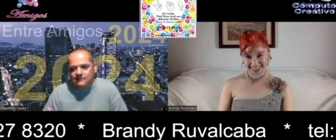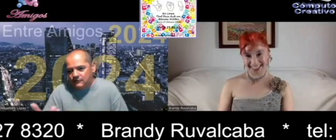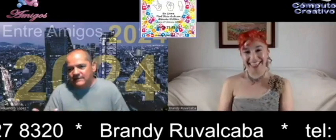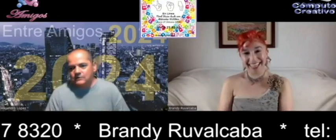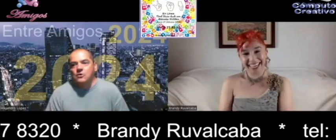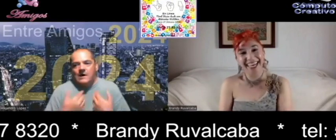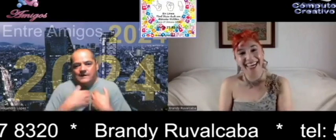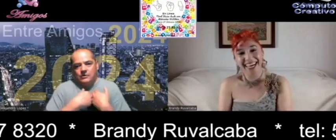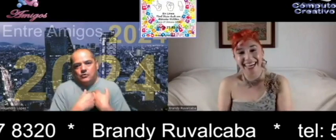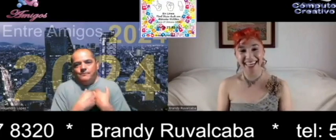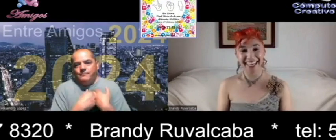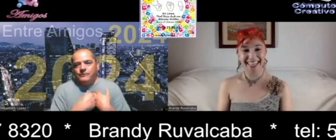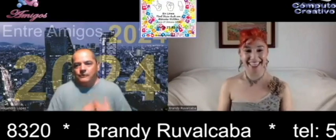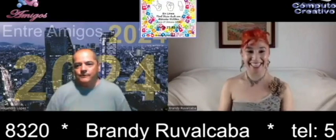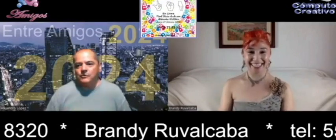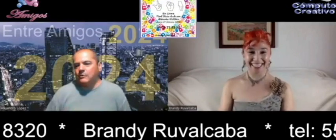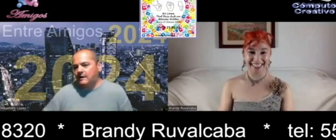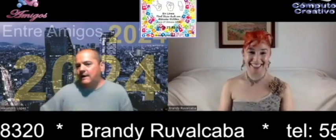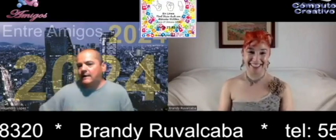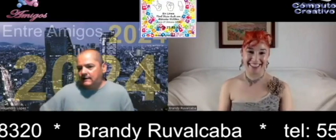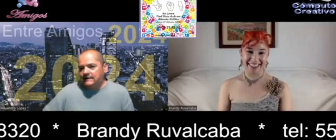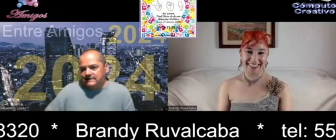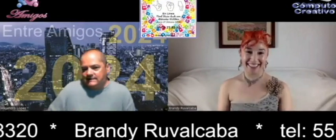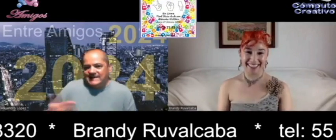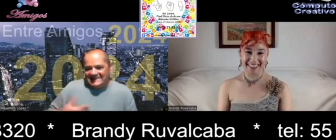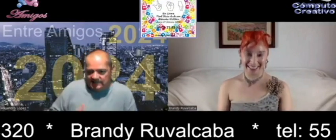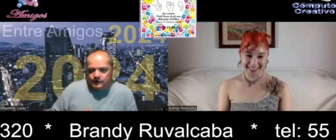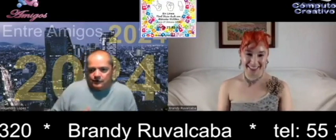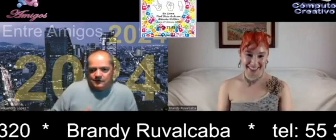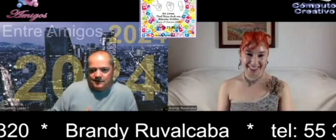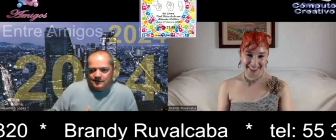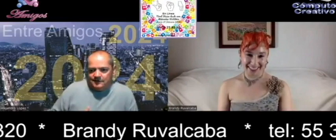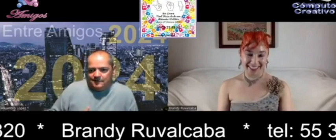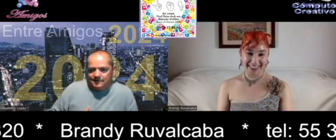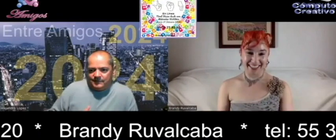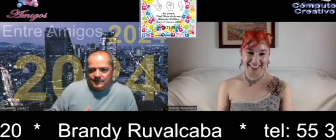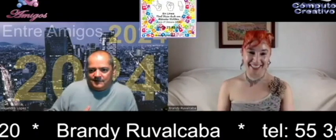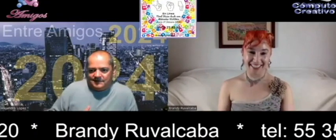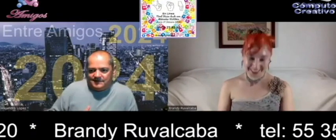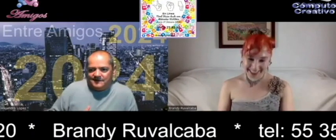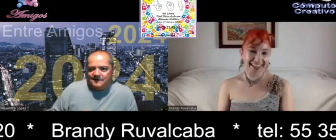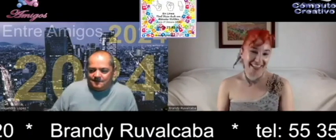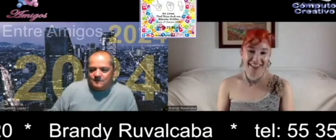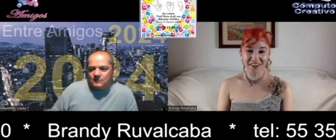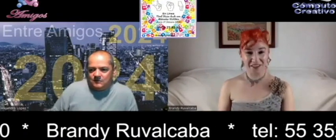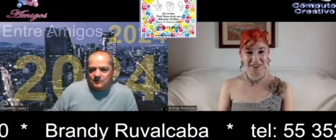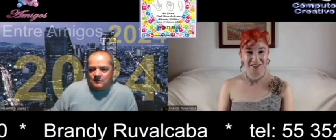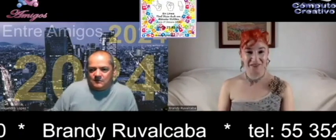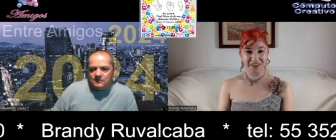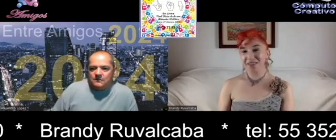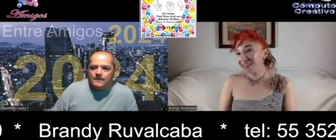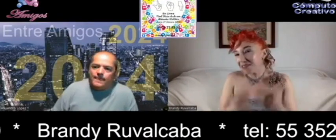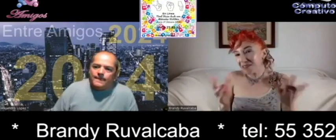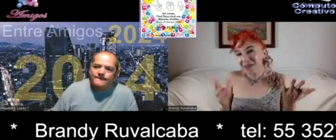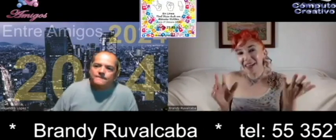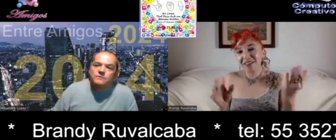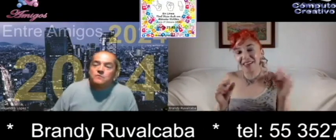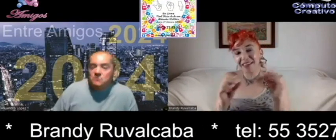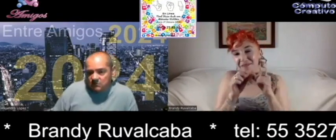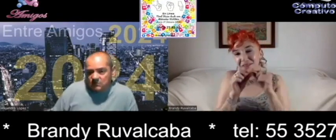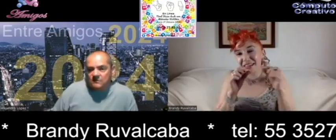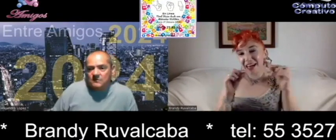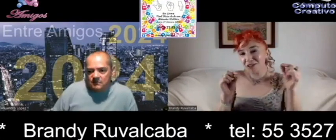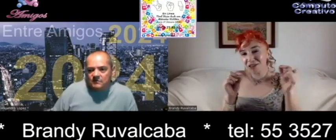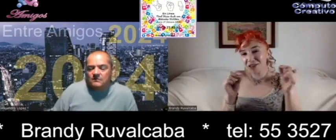entiendes, como decías, aquí ocupo, ¿no? O acá dices necesito. Sí, exacto. Y Ujú. somos el mismo país, o